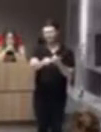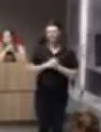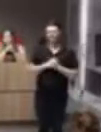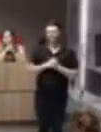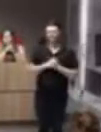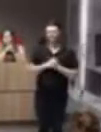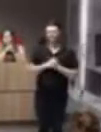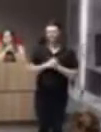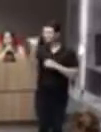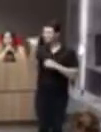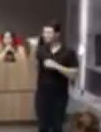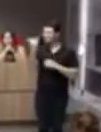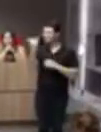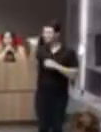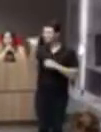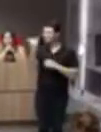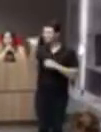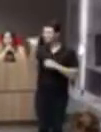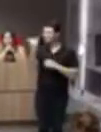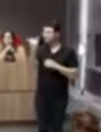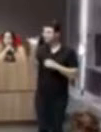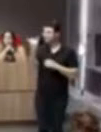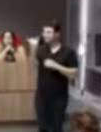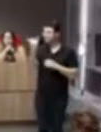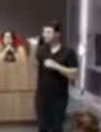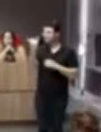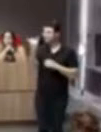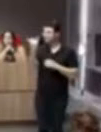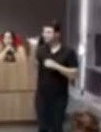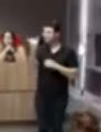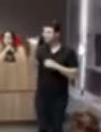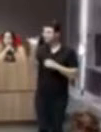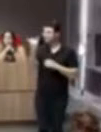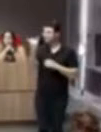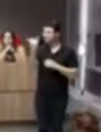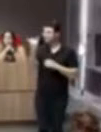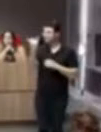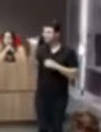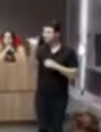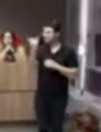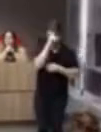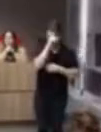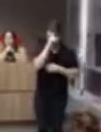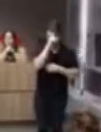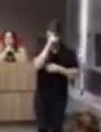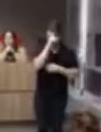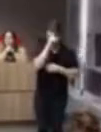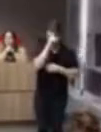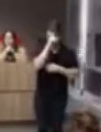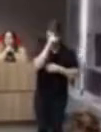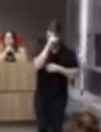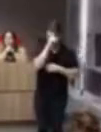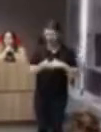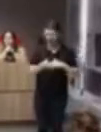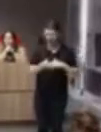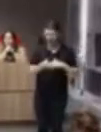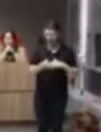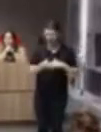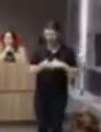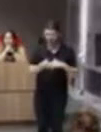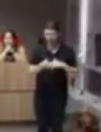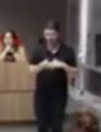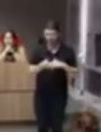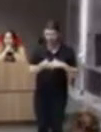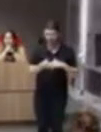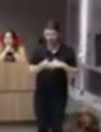é importante dizer que foram inspecionados 16 hospitais psiquiátricos indicados já pelo PNACH, aquele que eu falei anteriormente,